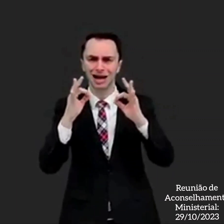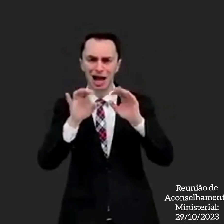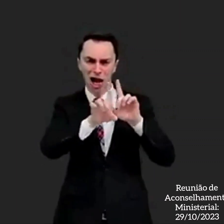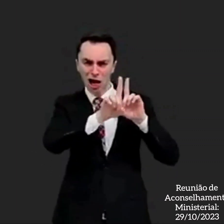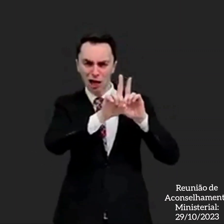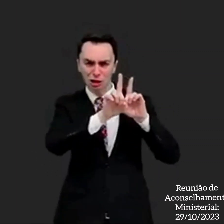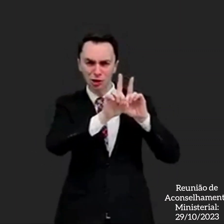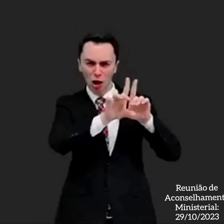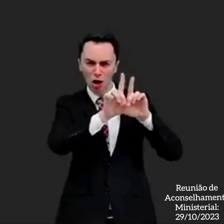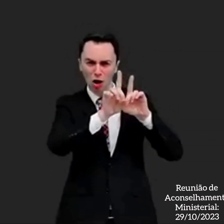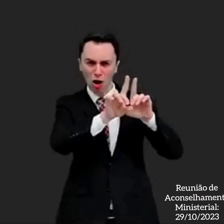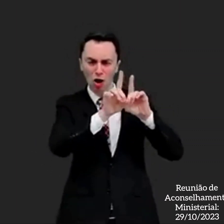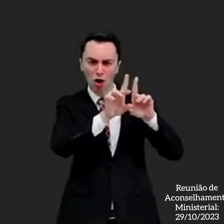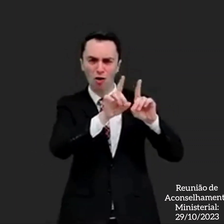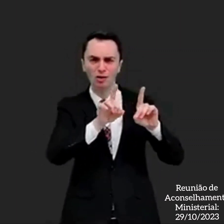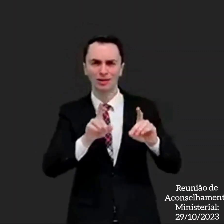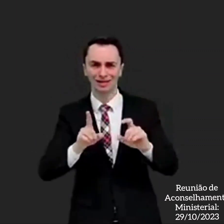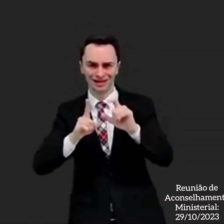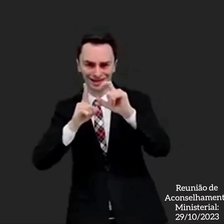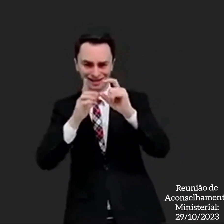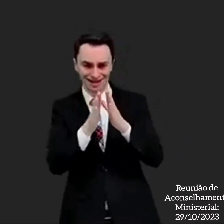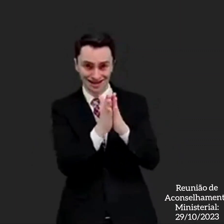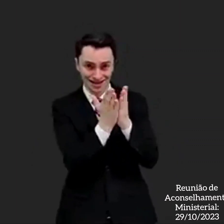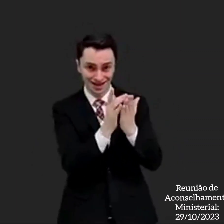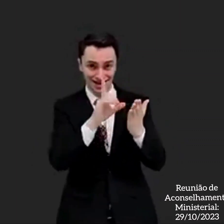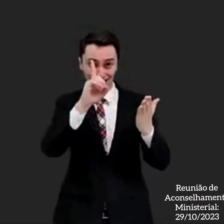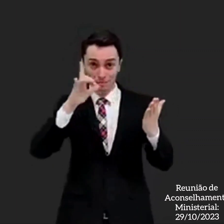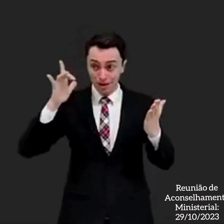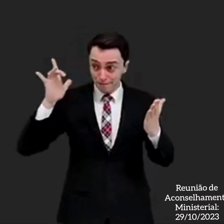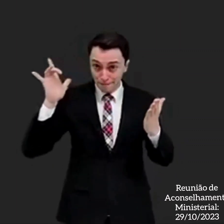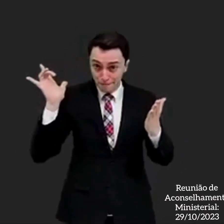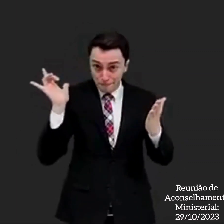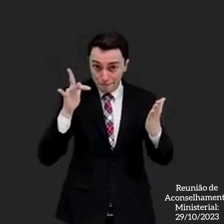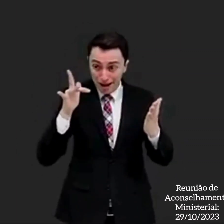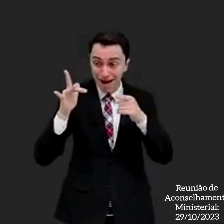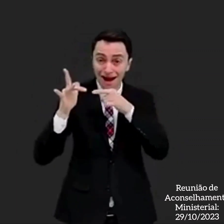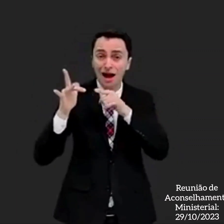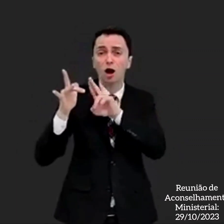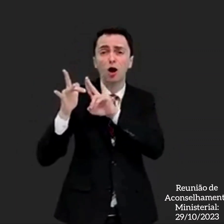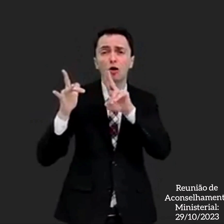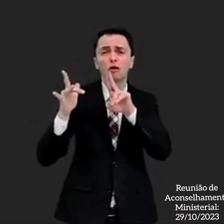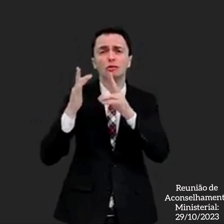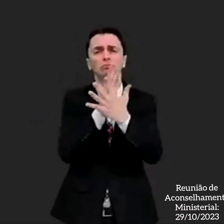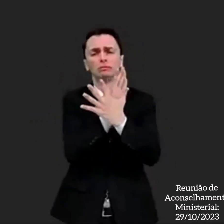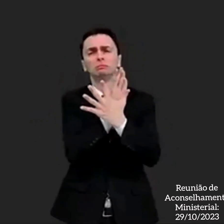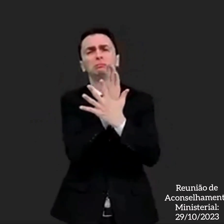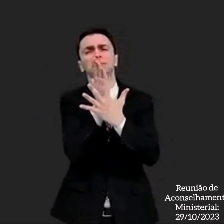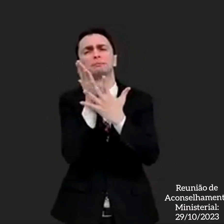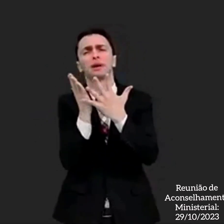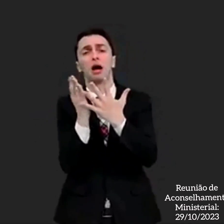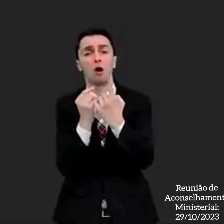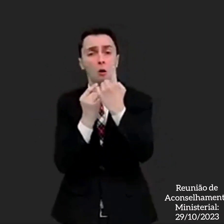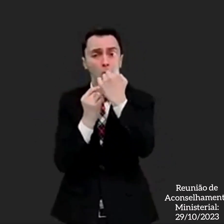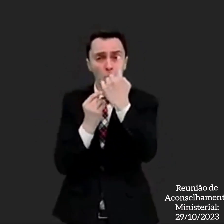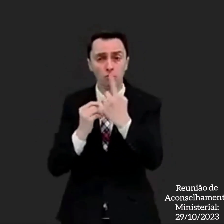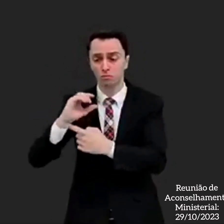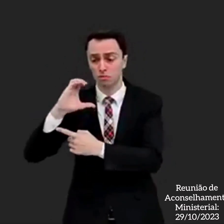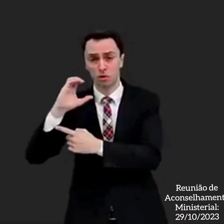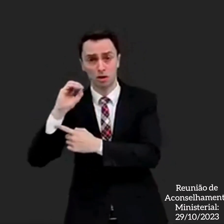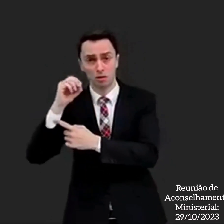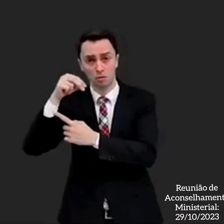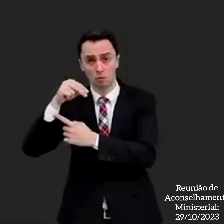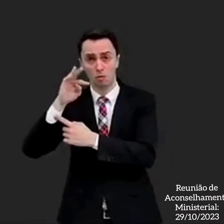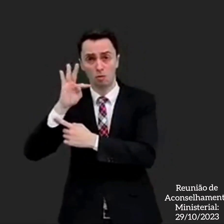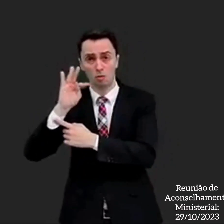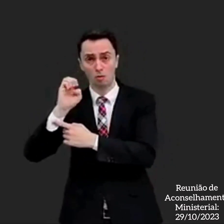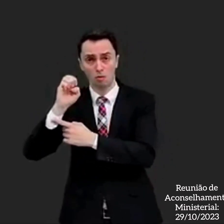confissão de fé a palavra contém, que é a conjugação do verbo